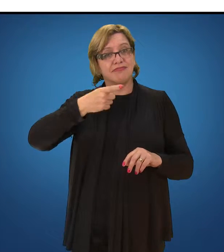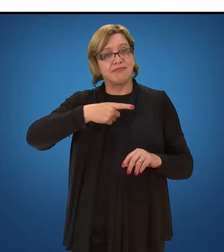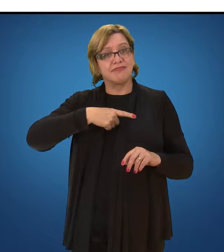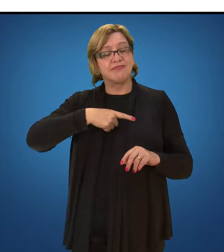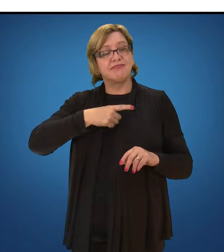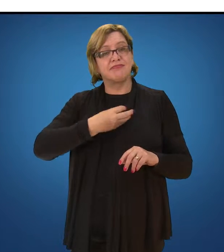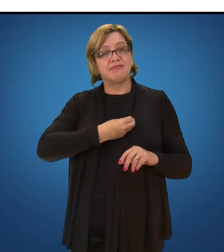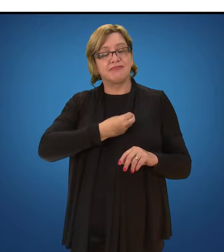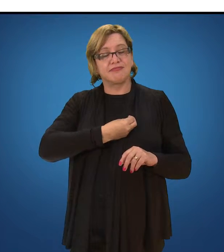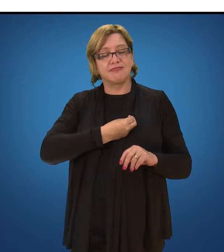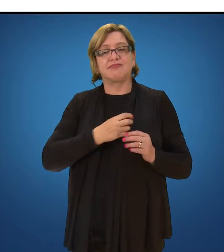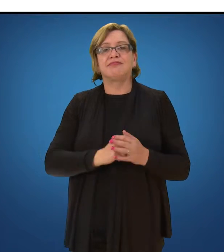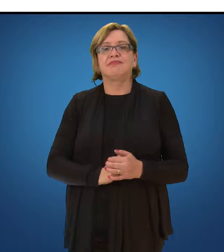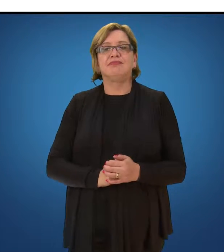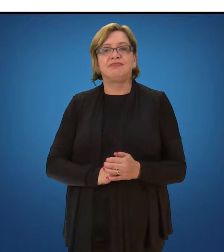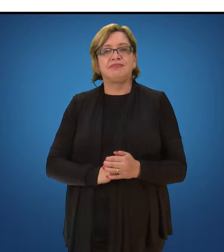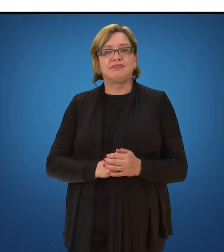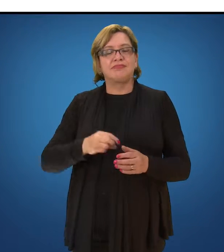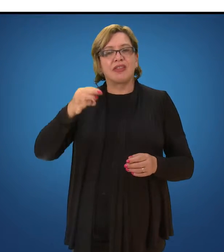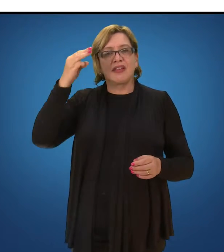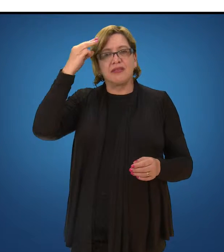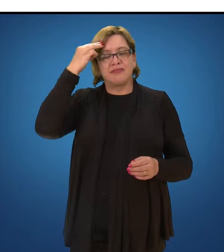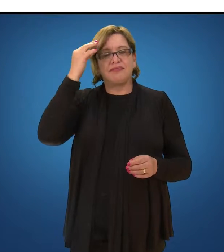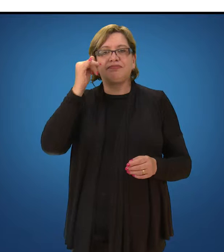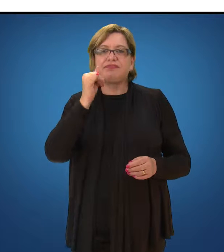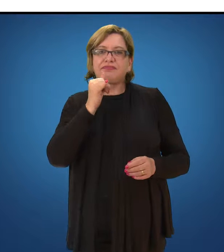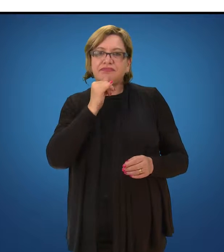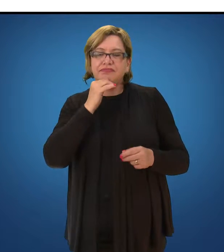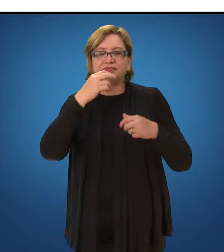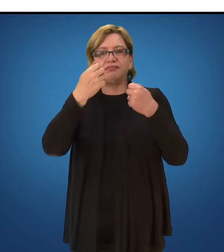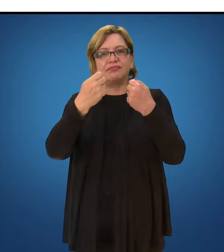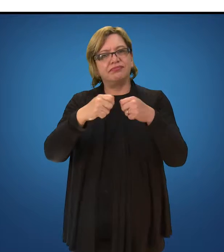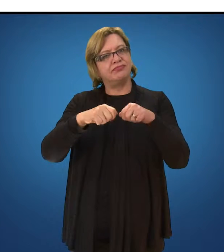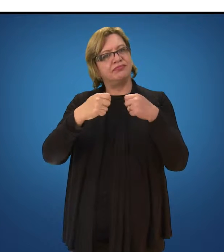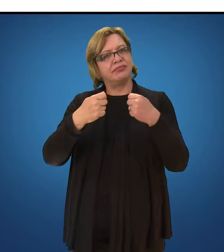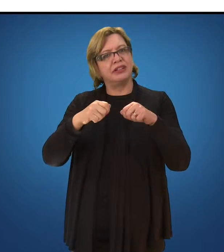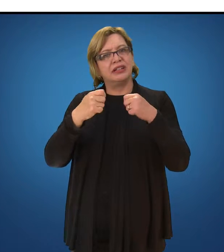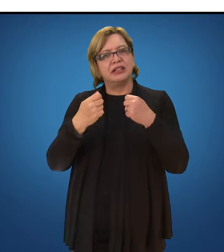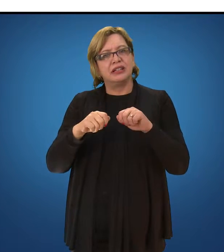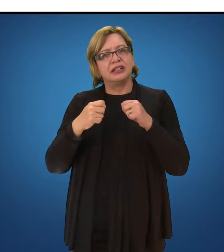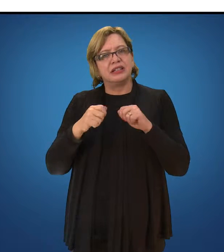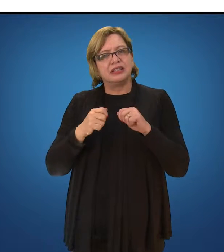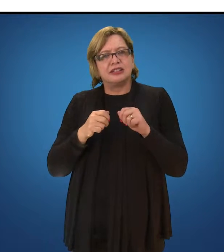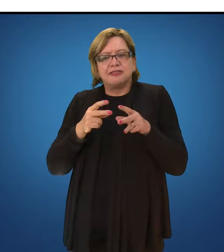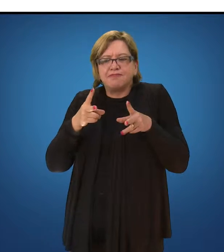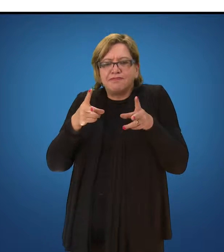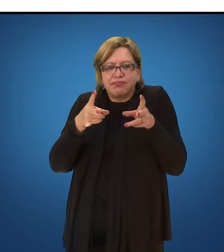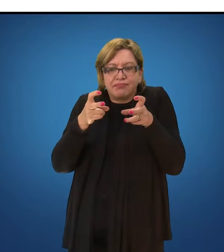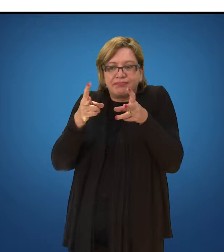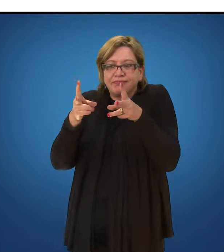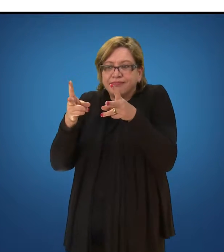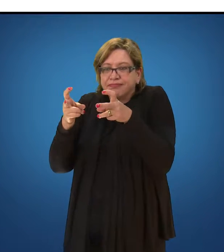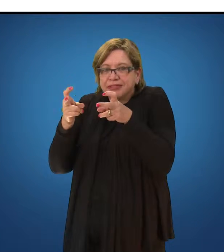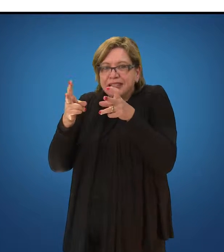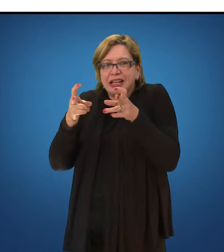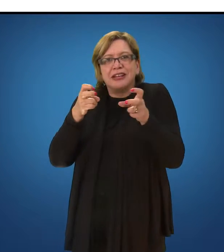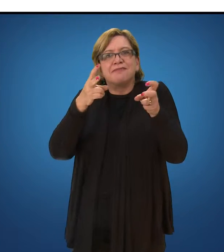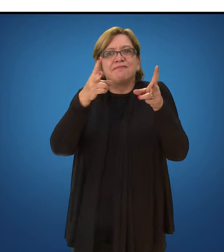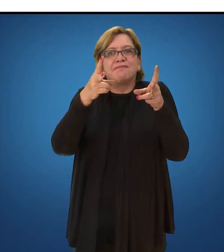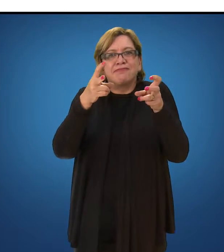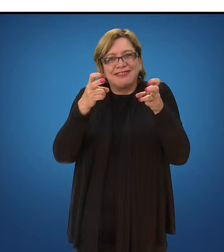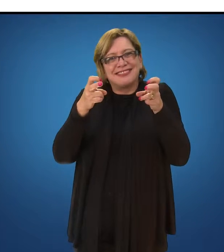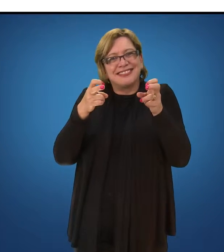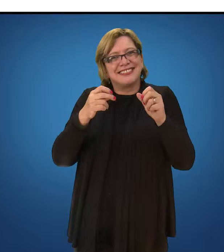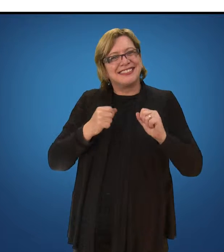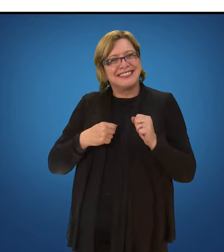associados com a memória. A memória, por exemplo, depende, obviamente, de percepções, depende da gente perceber